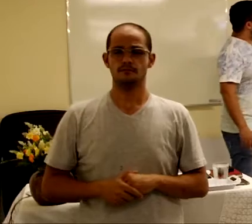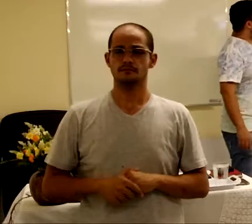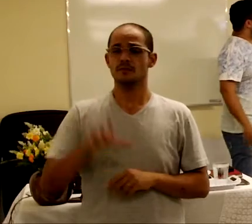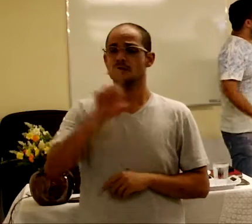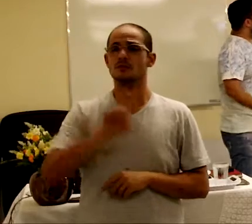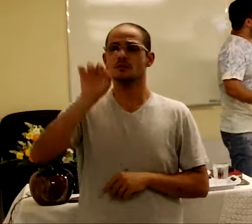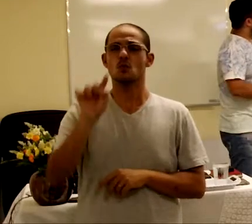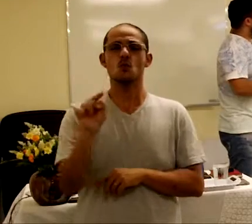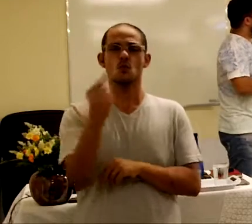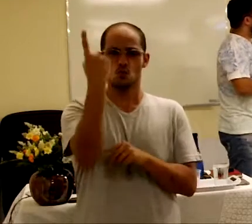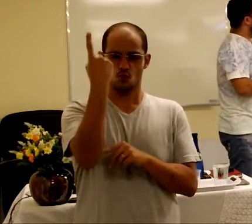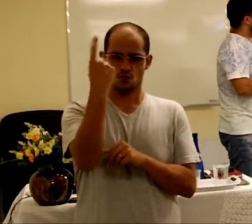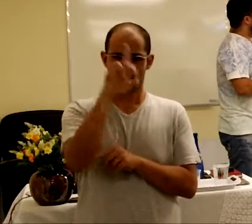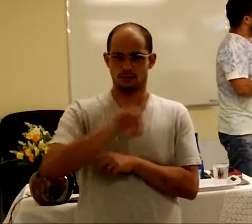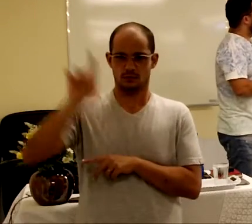é único, é óbvio.